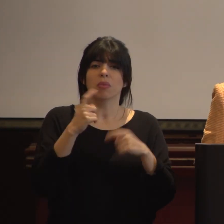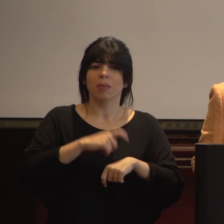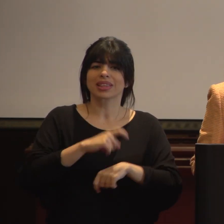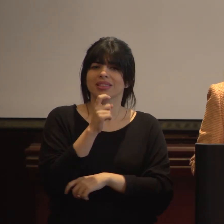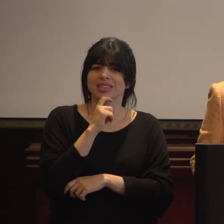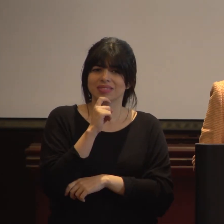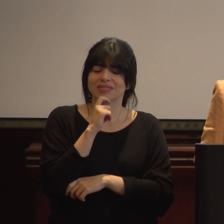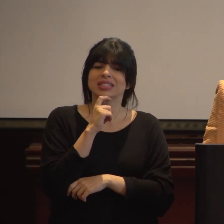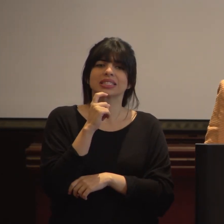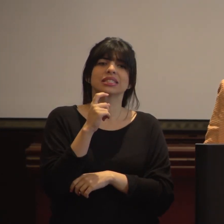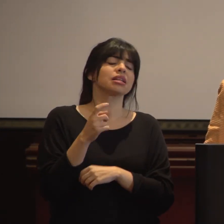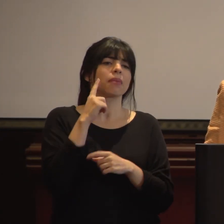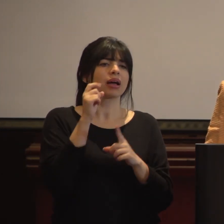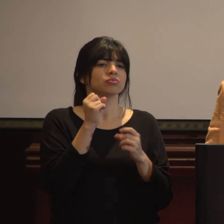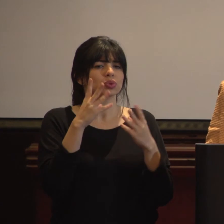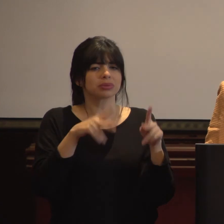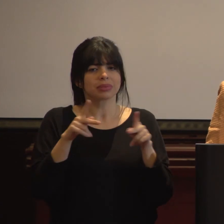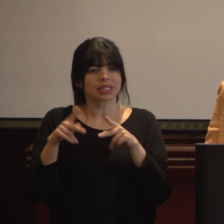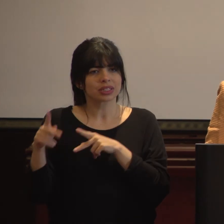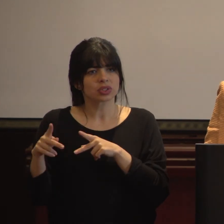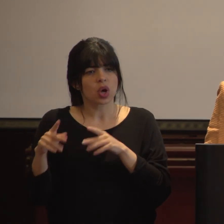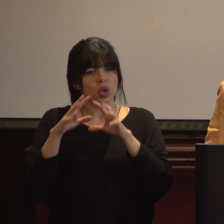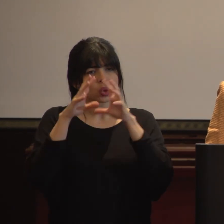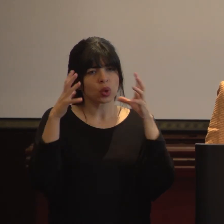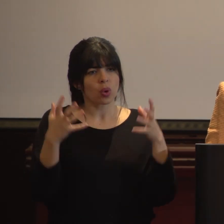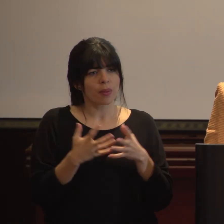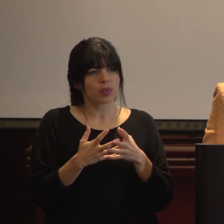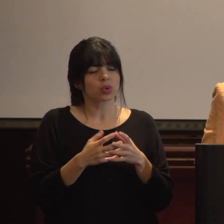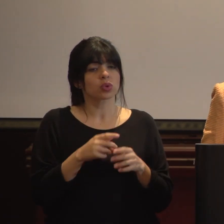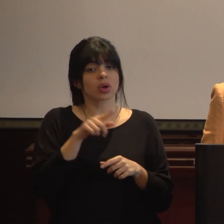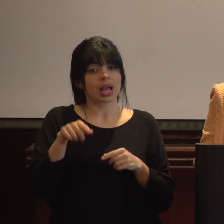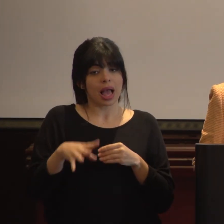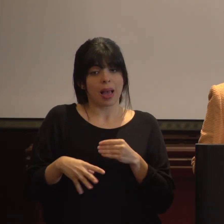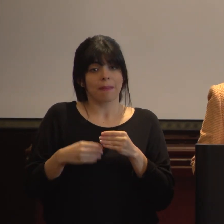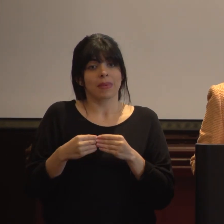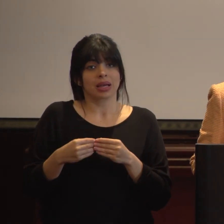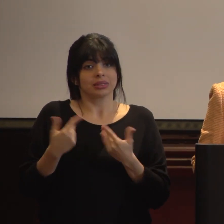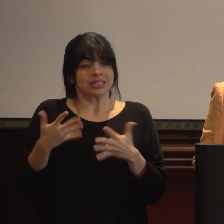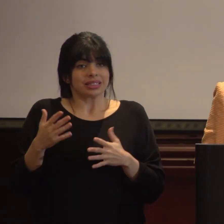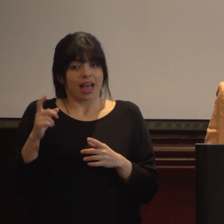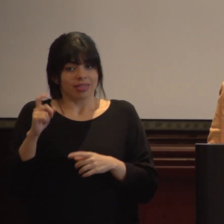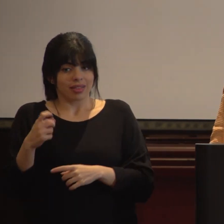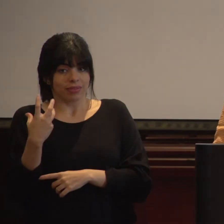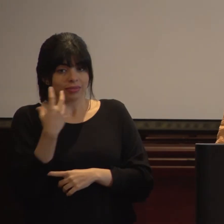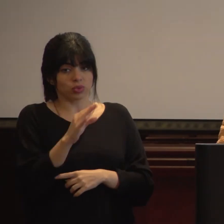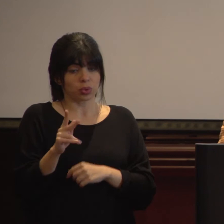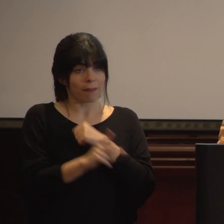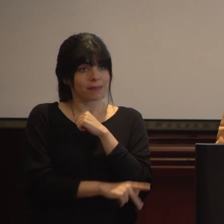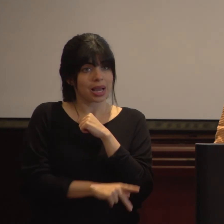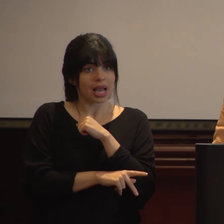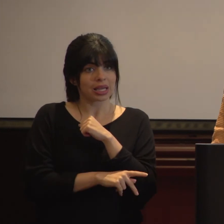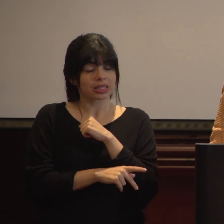difícil y dramática para millones de seres humanos alrededor del mundo quienes además de haber tenido que abandonar sus